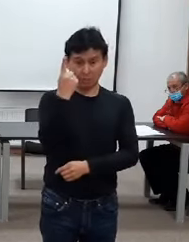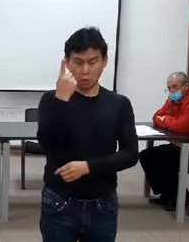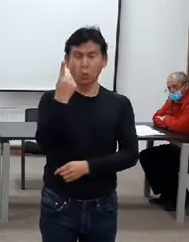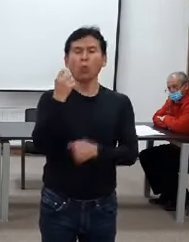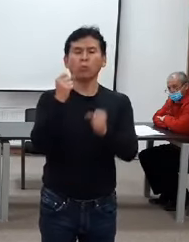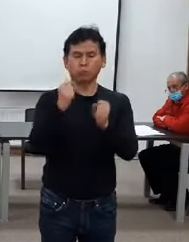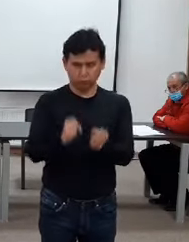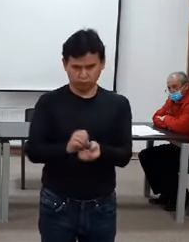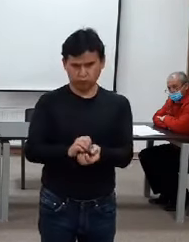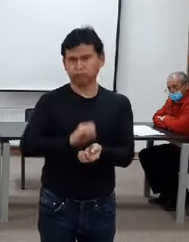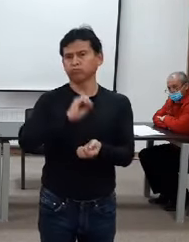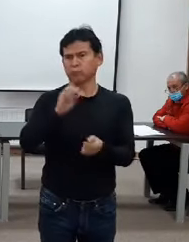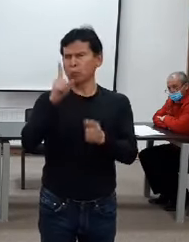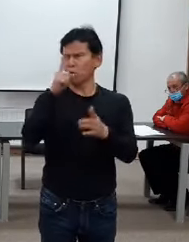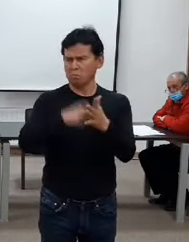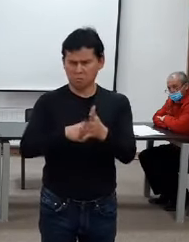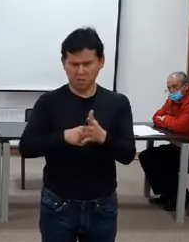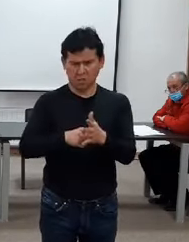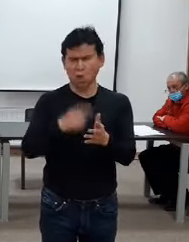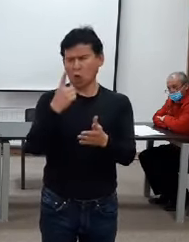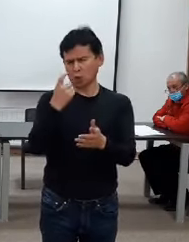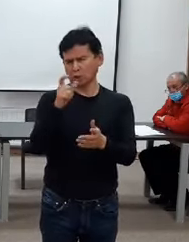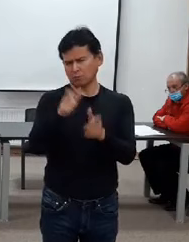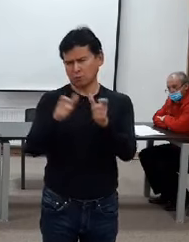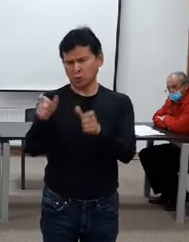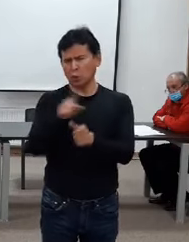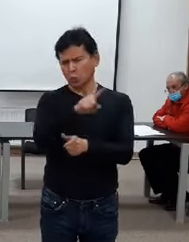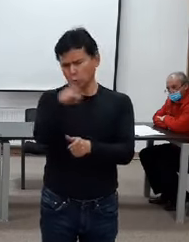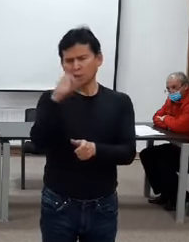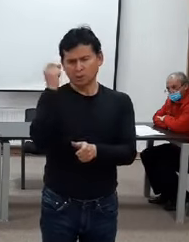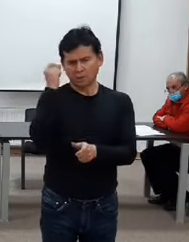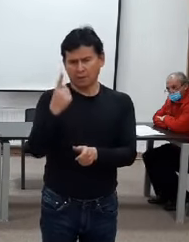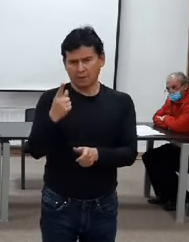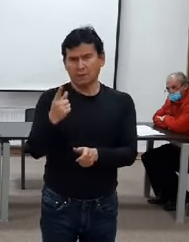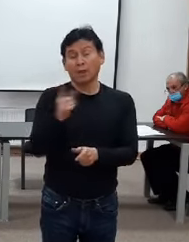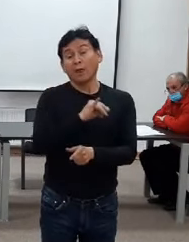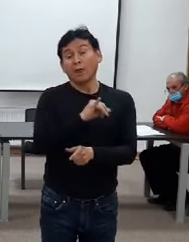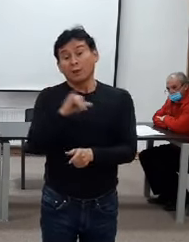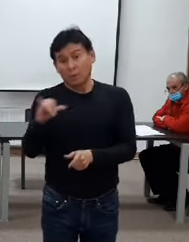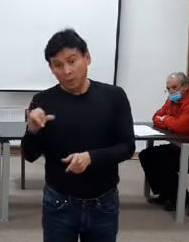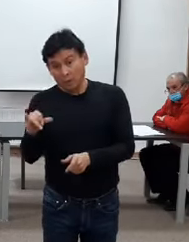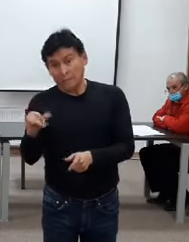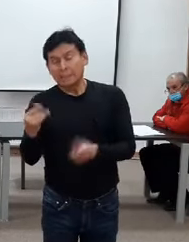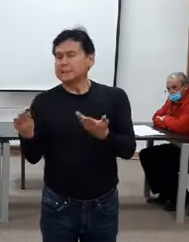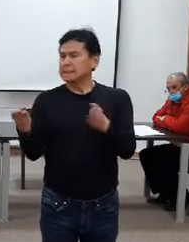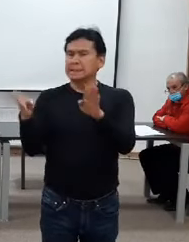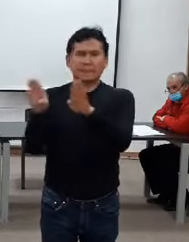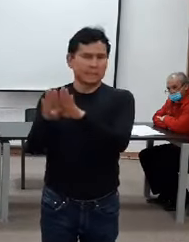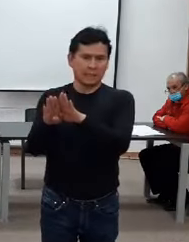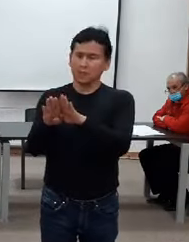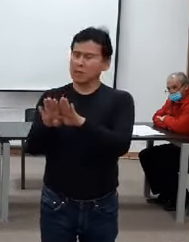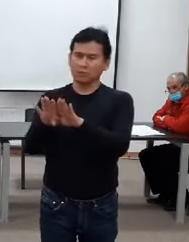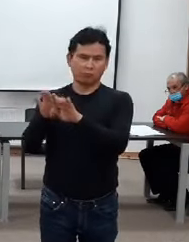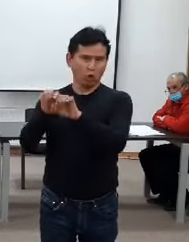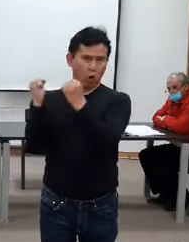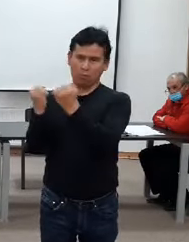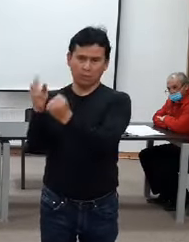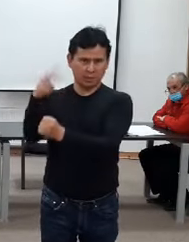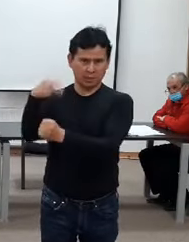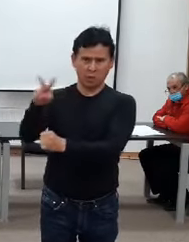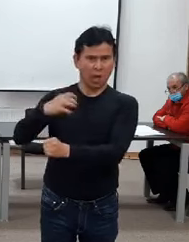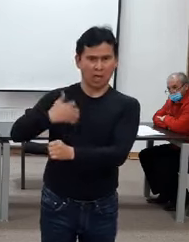repatriación de chilenos hace más de un mes atrás, que fueron 11 personas que ustedes supieron de ello. Luego de eso se produce el cierre completo de la frontera en Argentina